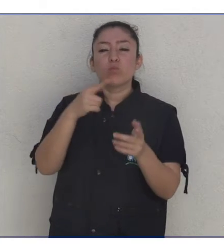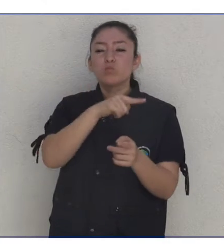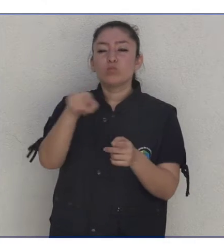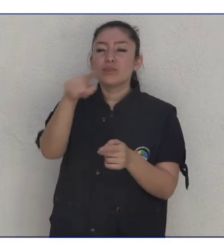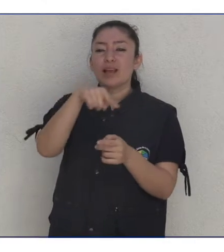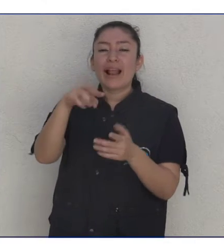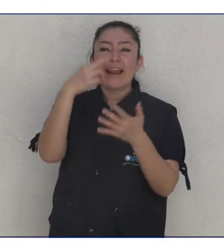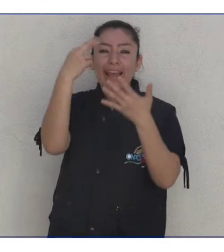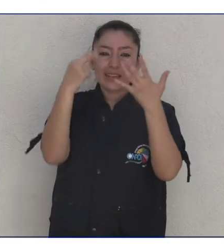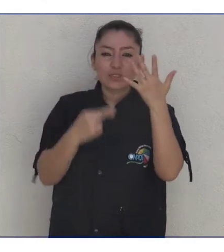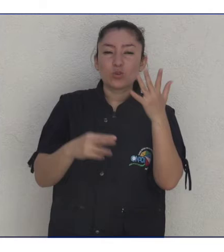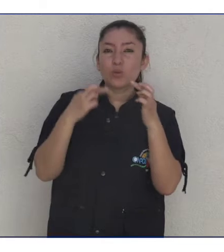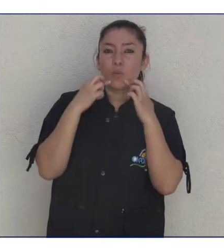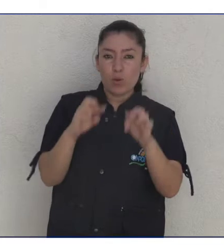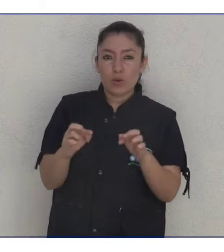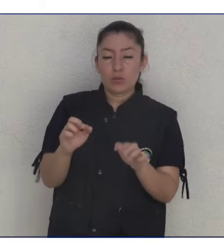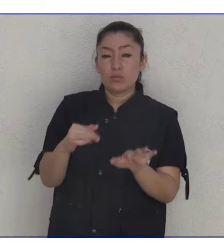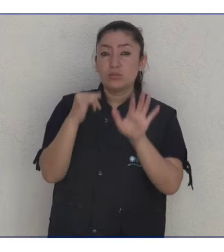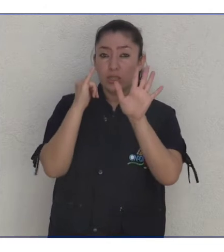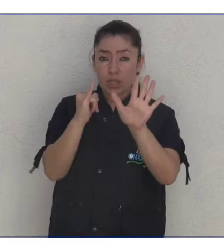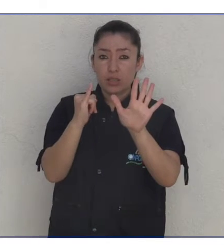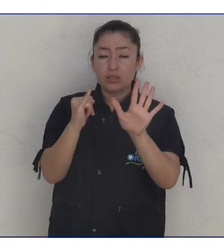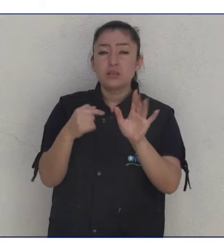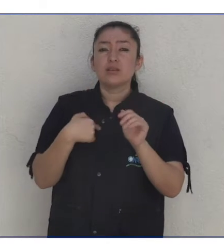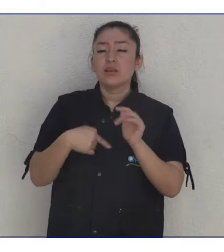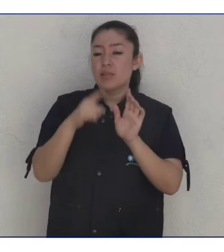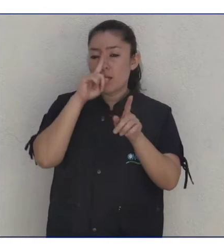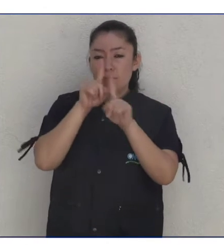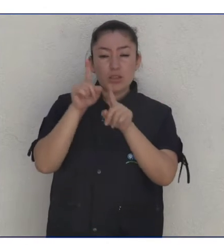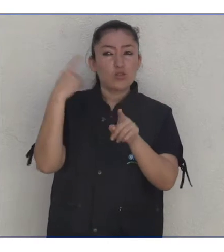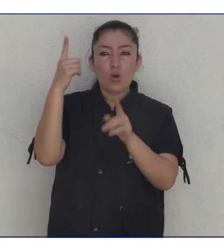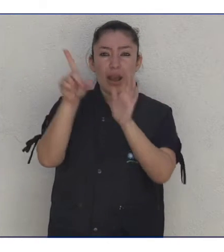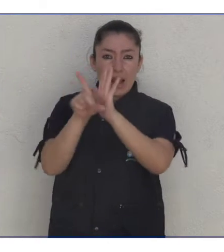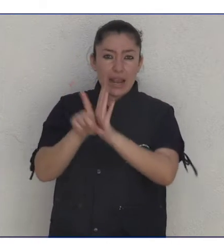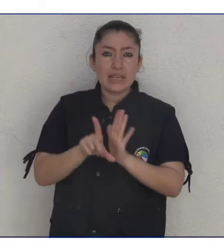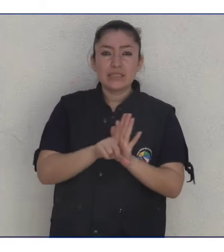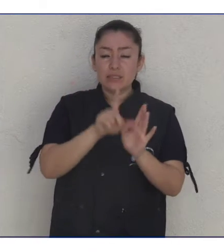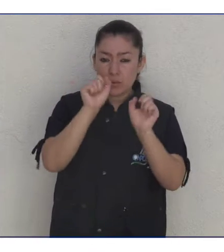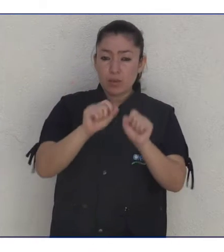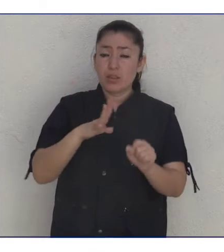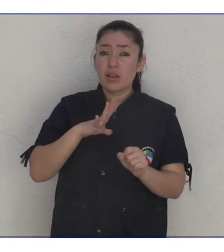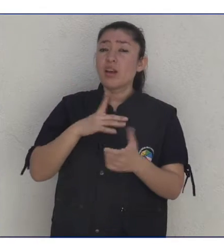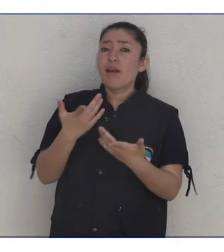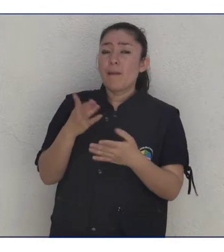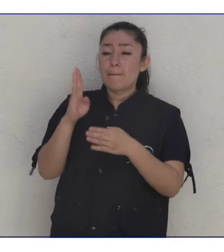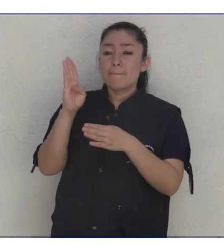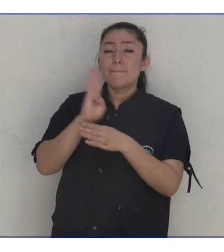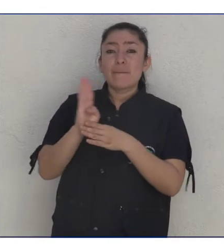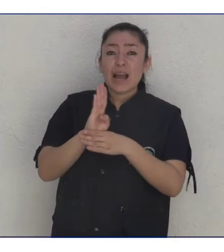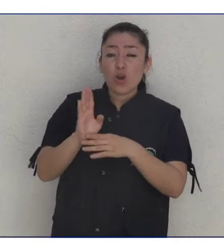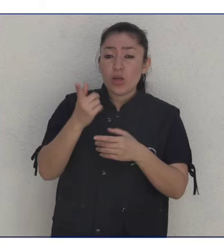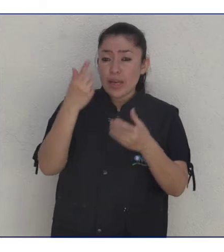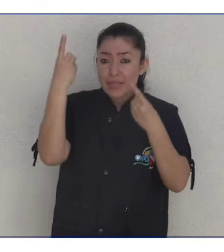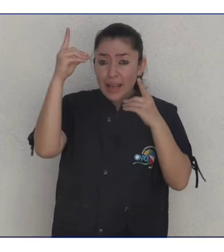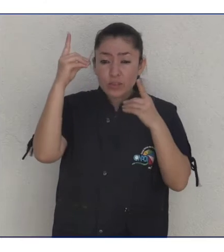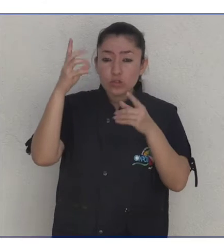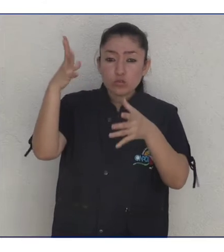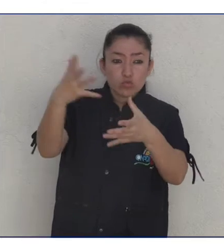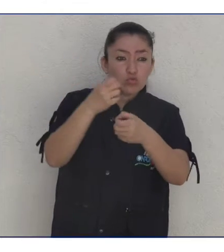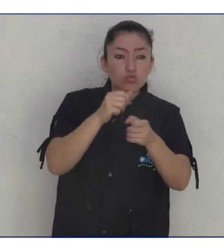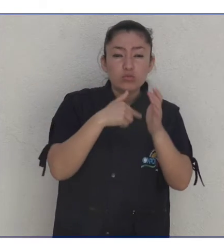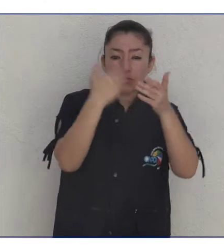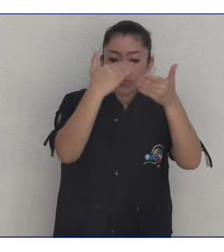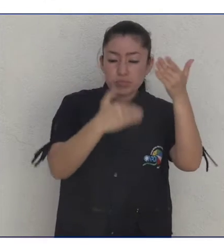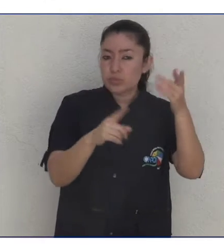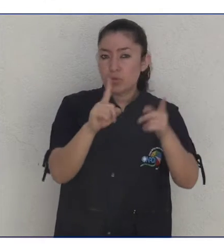públicos. 6. En los demás casos que establezcan las leyes. En ningún caso se podrán crear bancos de datos o archivos con